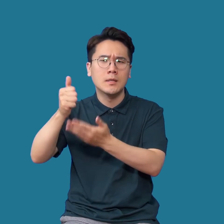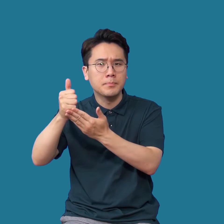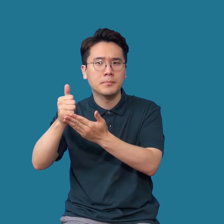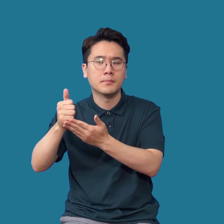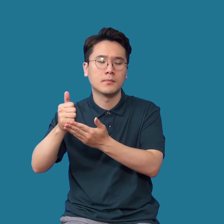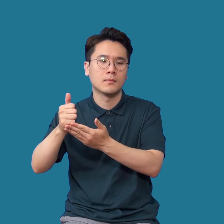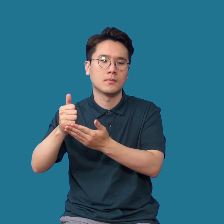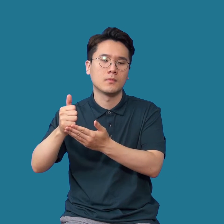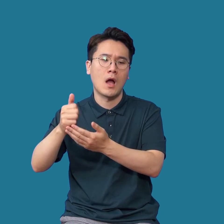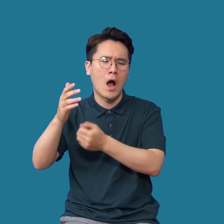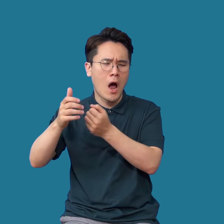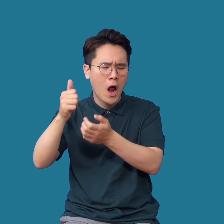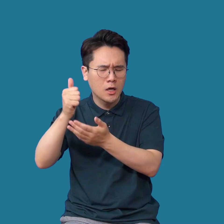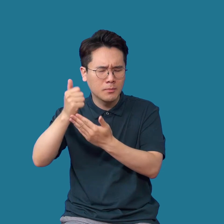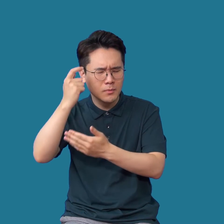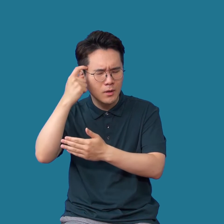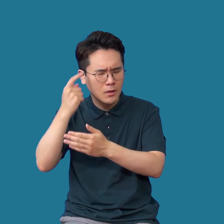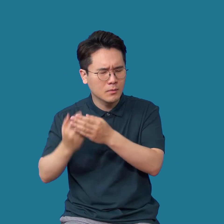하나님이 딱 떠올랐습니다.